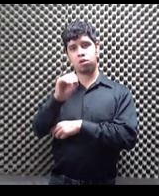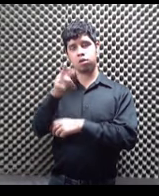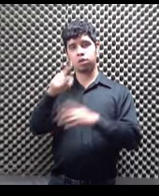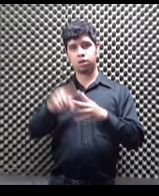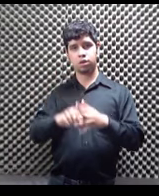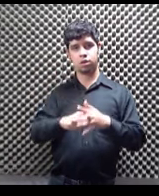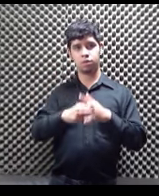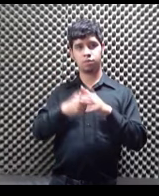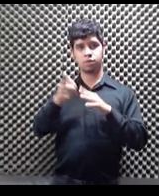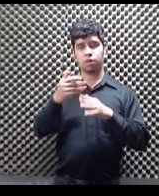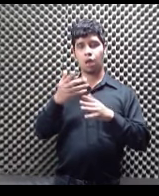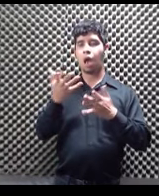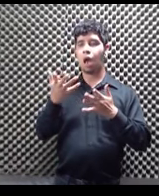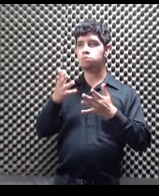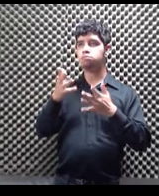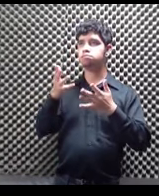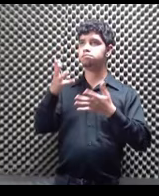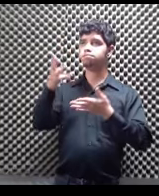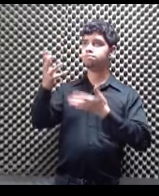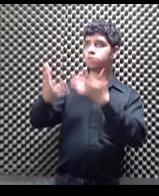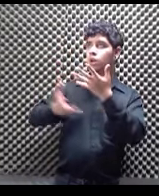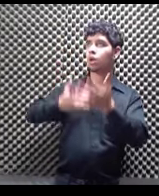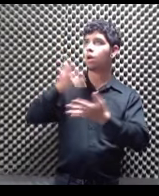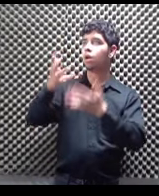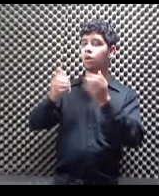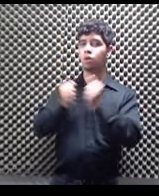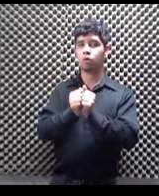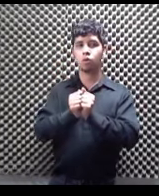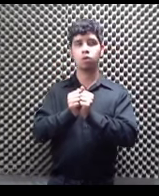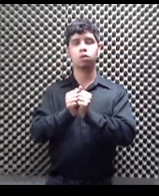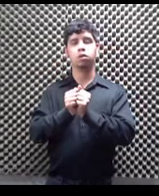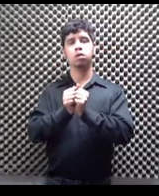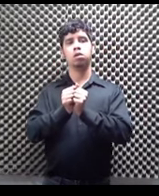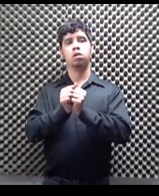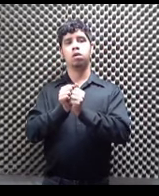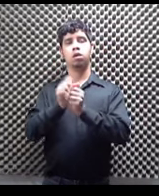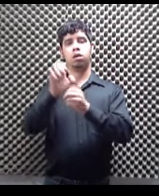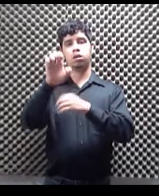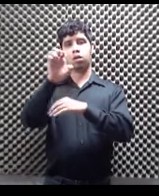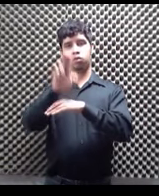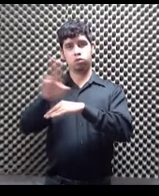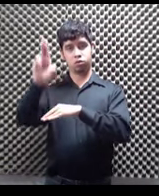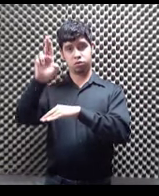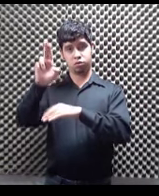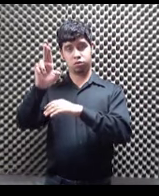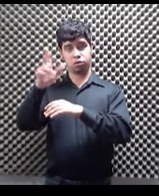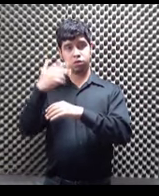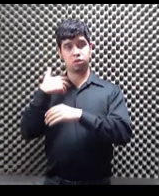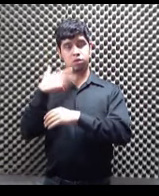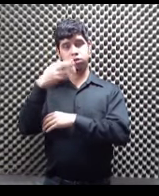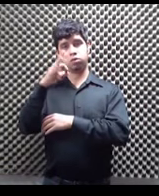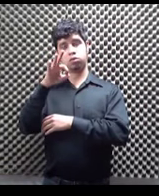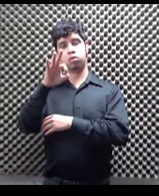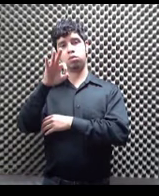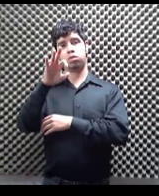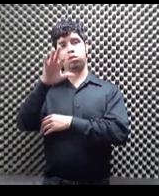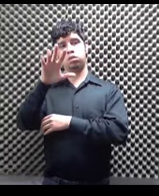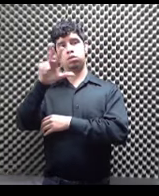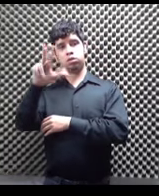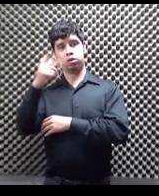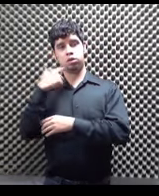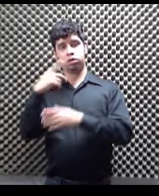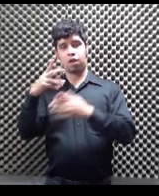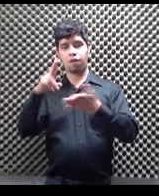con Estados Unidos. Ah. En el 53 se firma el armisticio del final de la Guerra